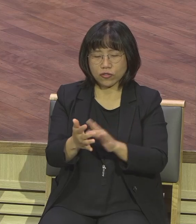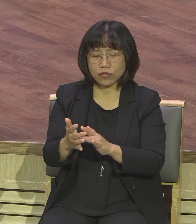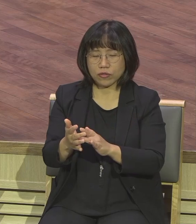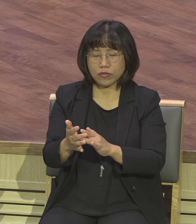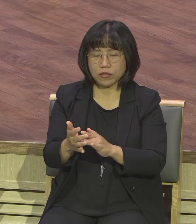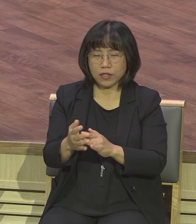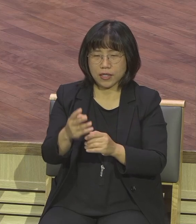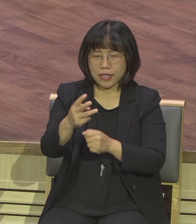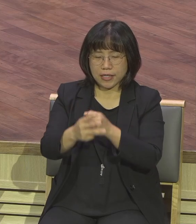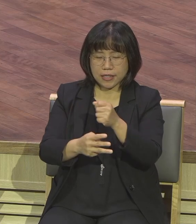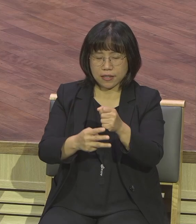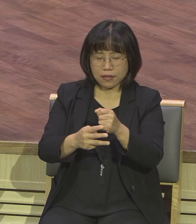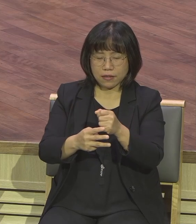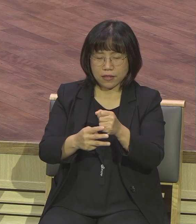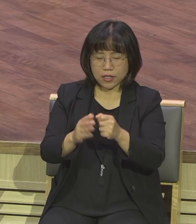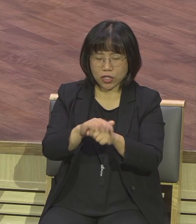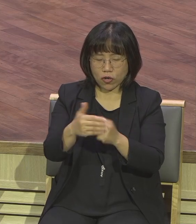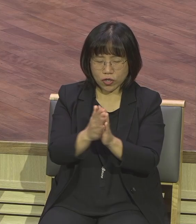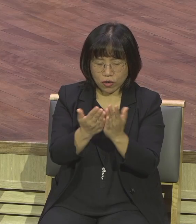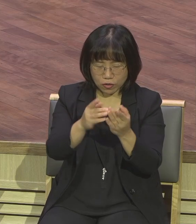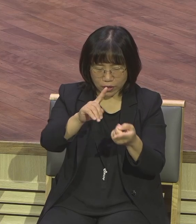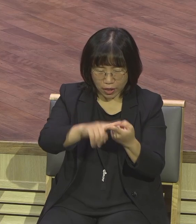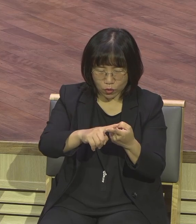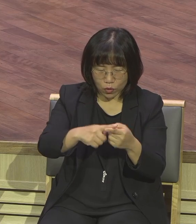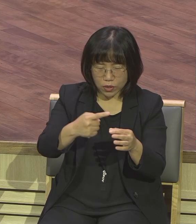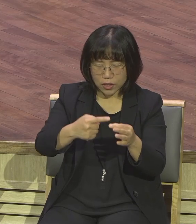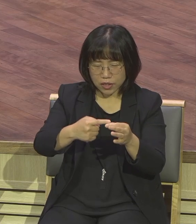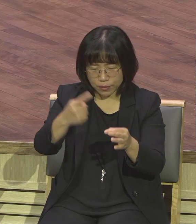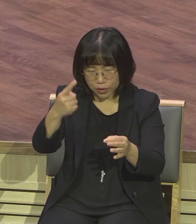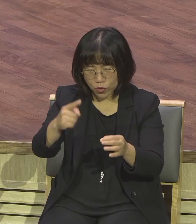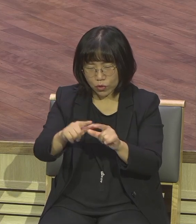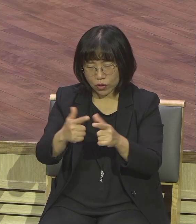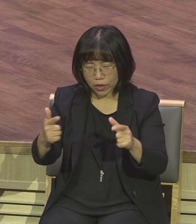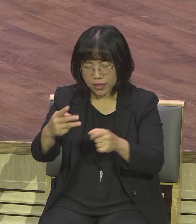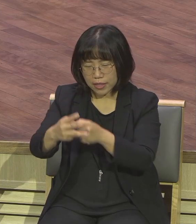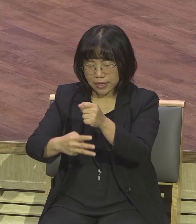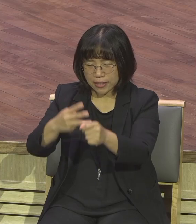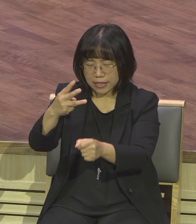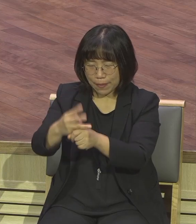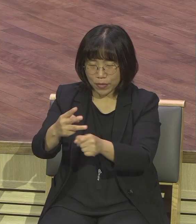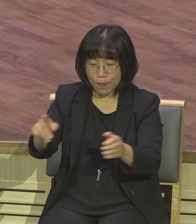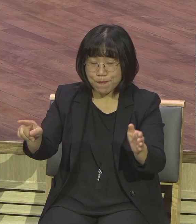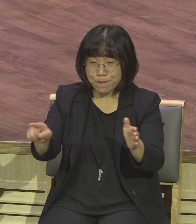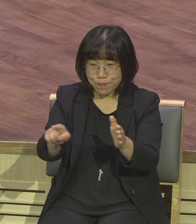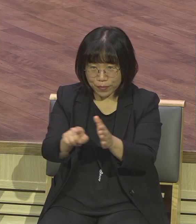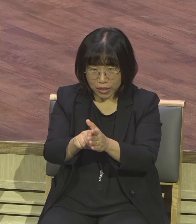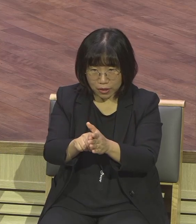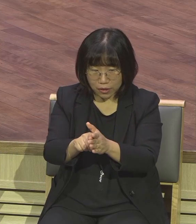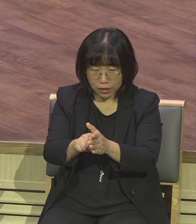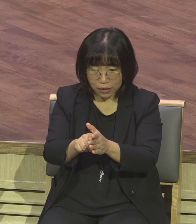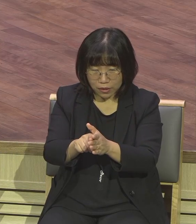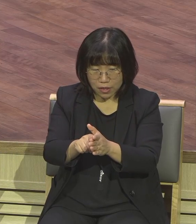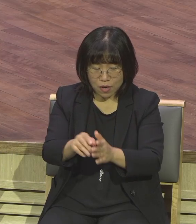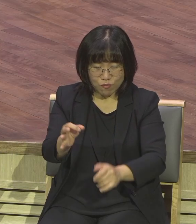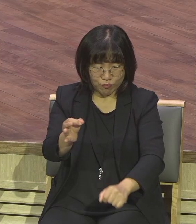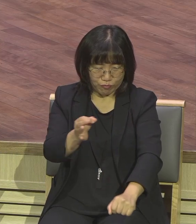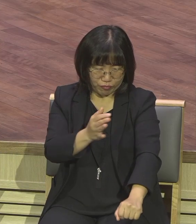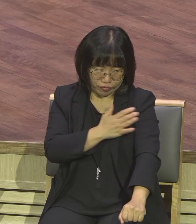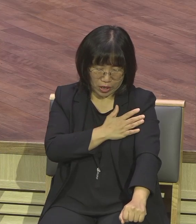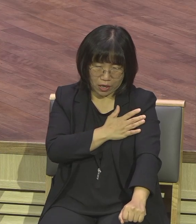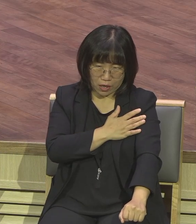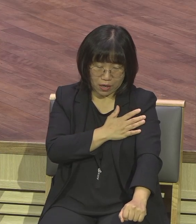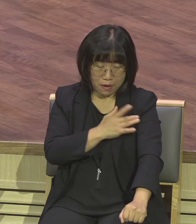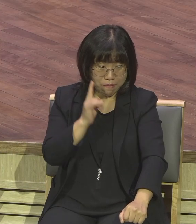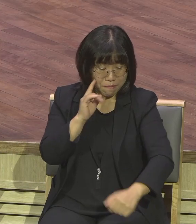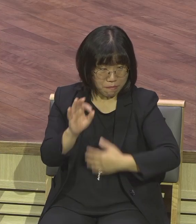성경대로 11조부터 시작해서 제대로 완벽한 3년 믿어가 부자한테 내 차도 오소 내가 책임질게